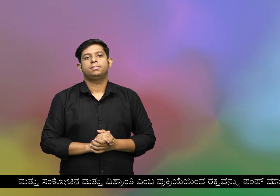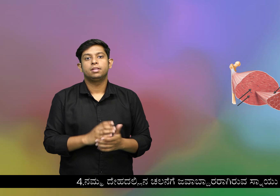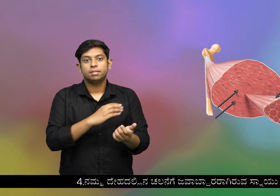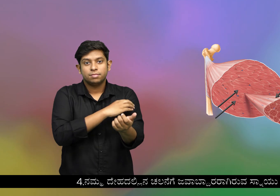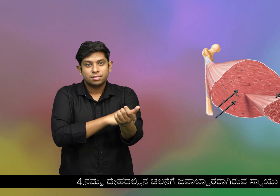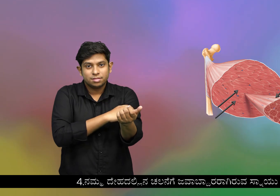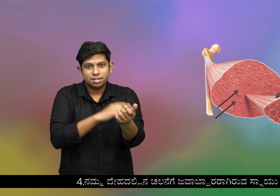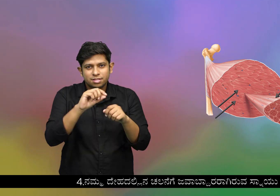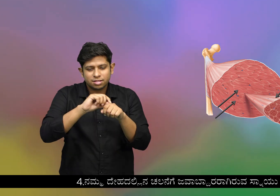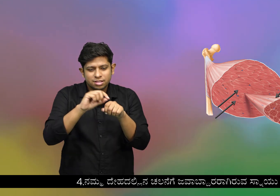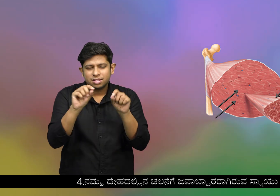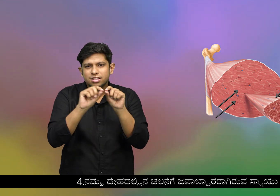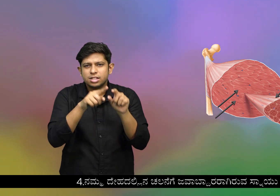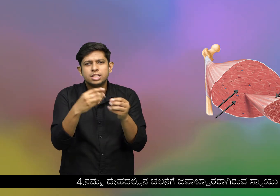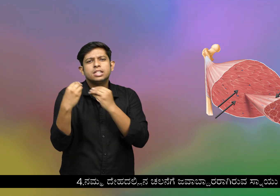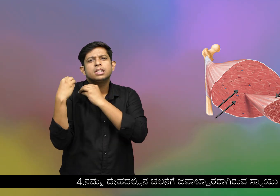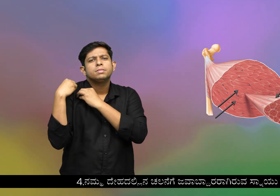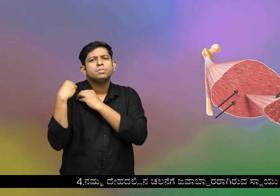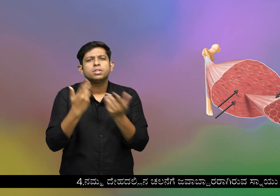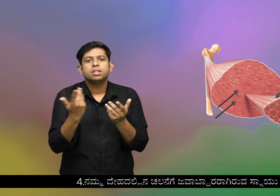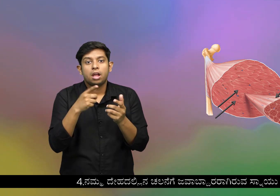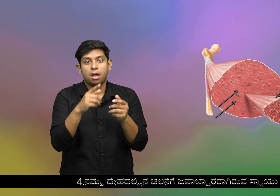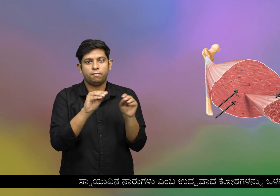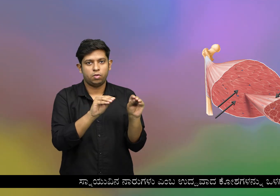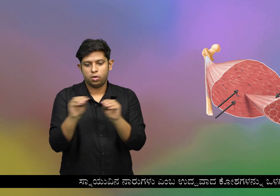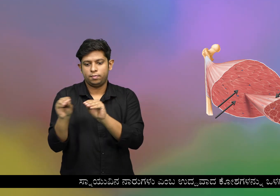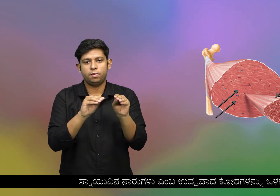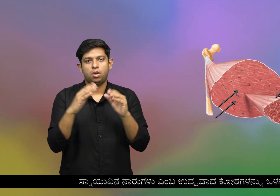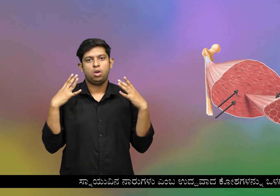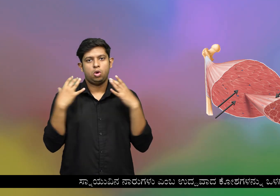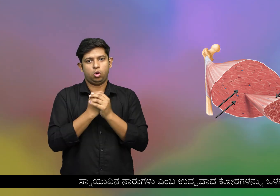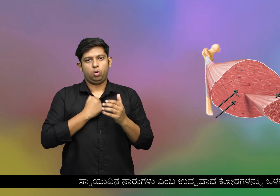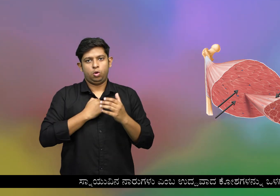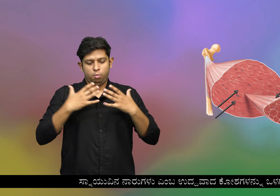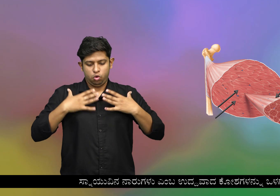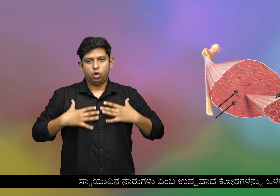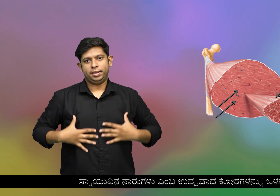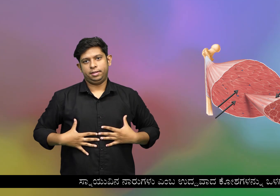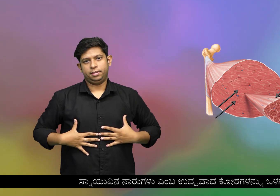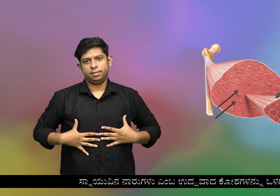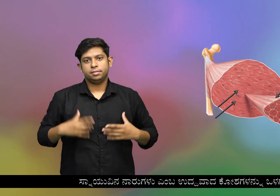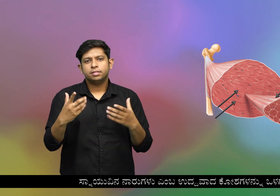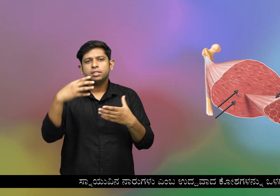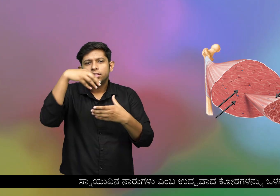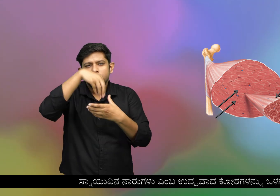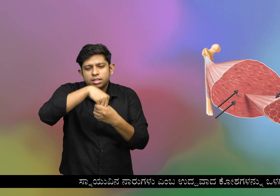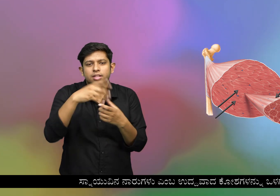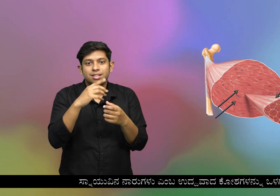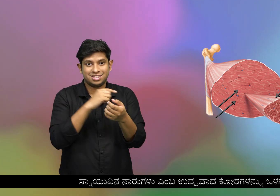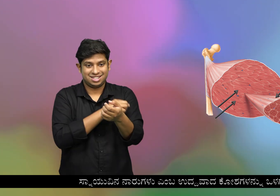ನಮ್ಮ ದೇಹದಲ್ಲಿ ಚಲನೆಗೆ ಜವಾಬ್ದಾರಿಯಾಗಿರುವ ಸ್ನಾಯು ಅಂಗಾಂಶ ಸ್ನಾಯುವಿನ ನಾರುಗಳು ಎಂಬ ಉದ್ದವಾದ ಕೋಶಗಳನ್ನು